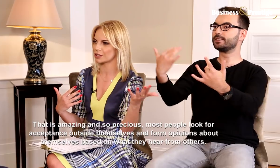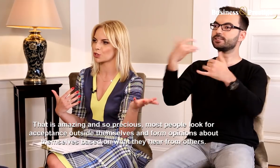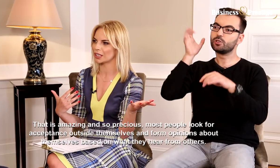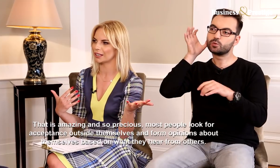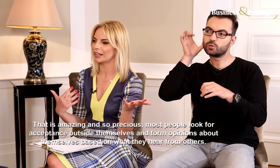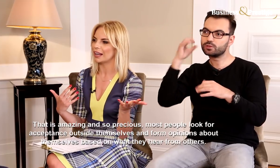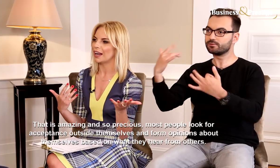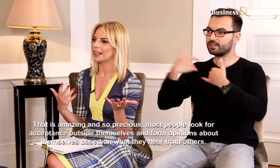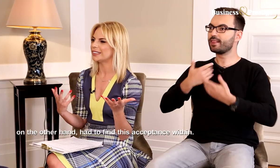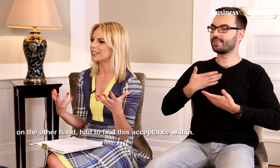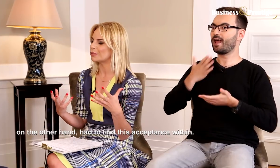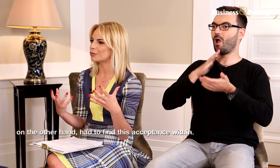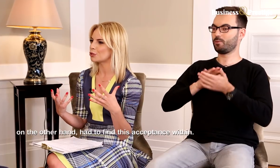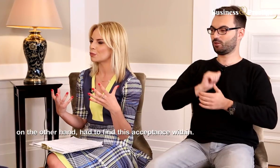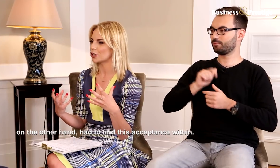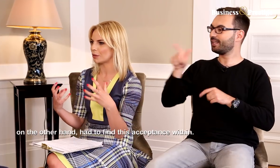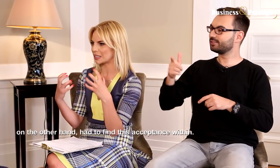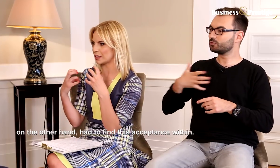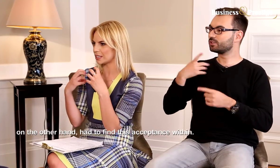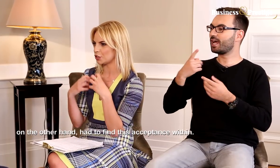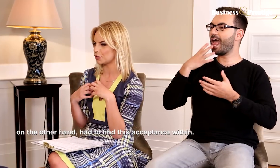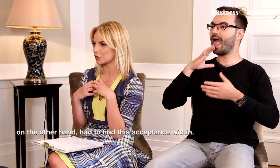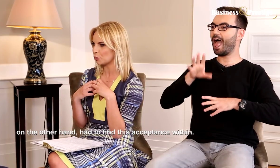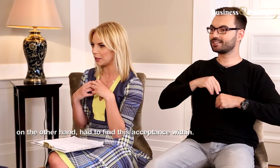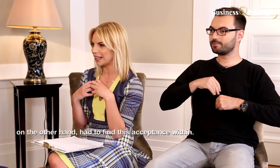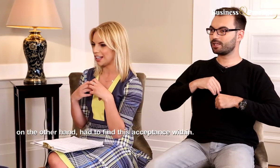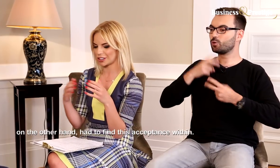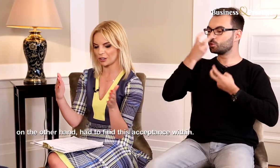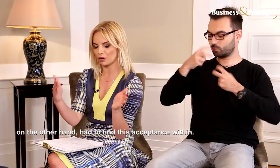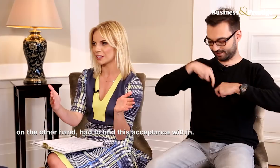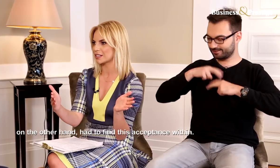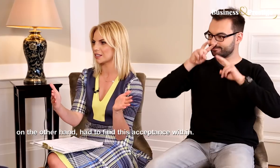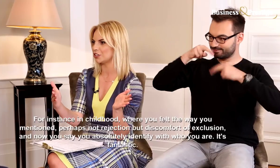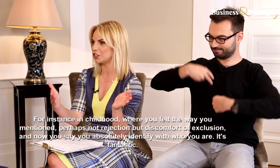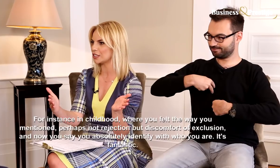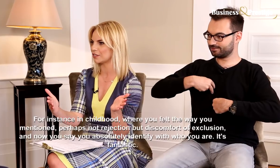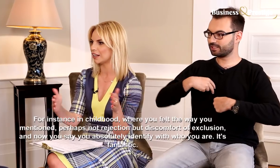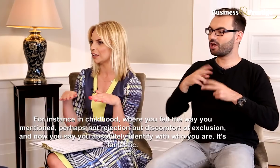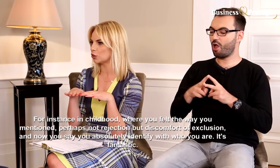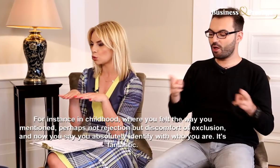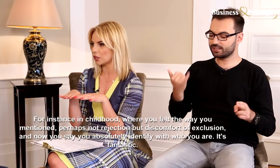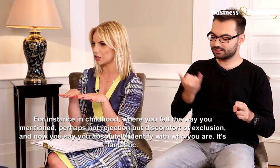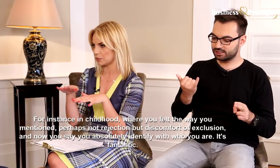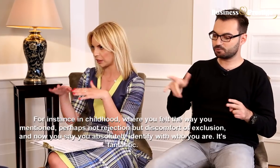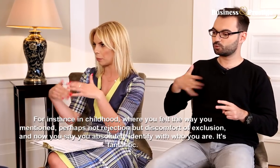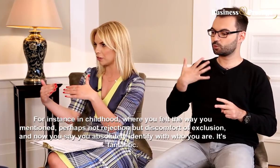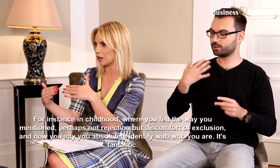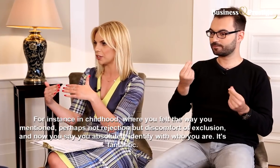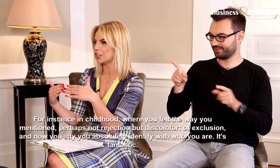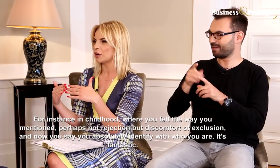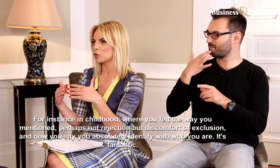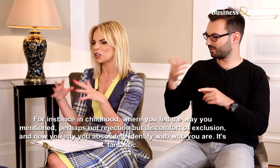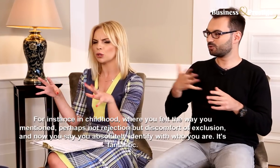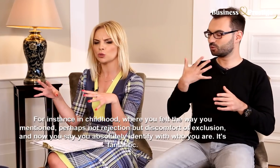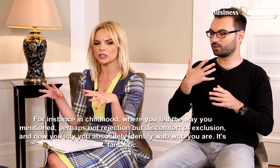usłyszy, zasłyszane. A ty jednak czujesz, że musiałaś tą akceptację znaleźć w sobie, jeszcze ten okres dzieciństwa, kiedy czułaś, tak jak